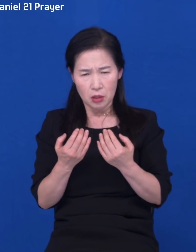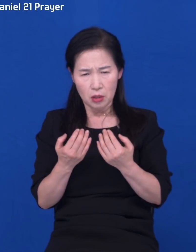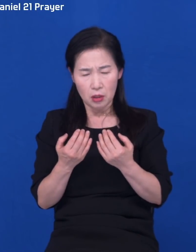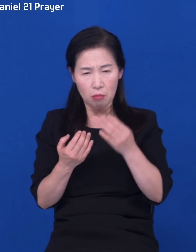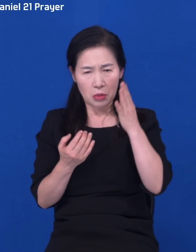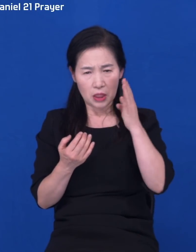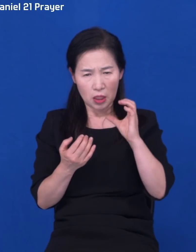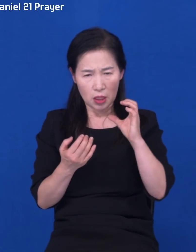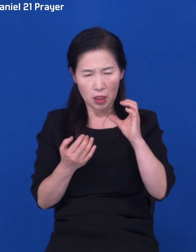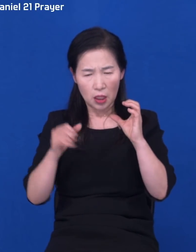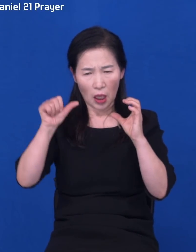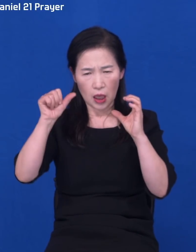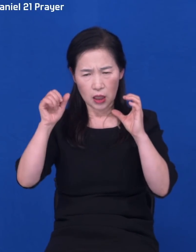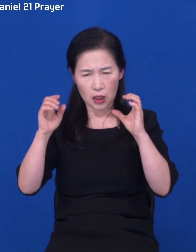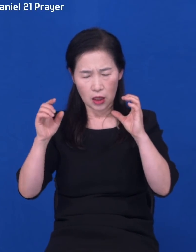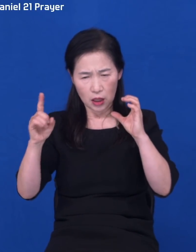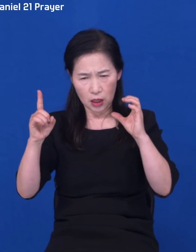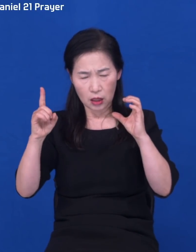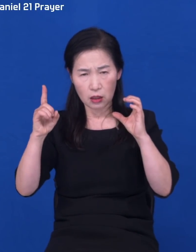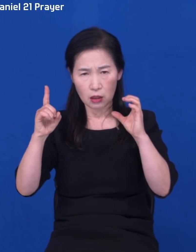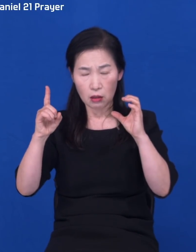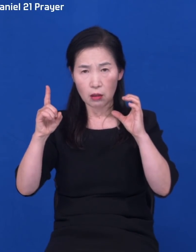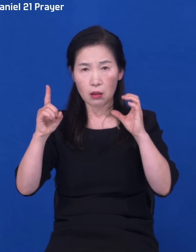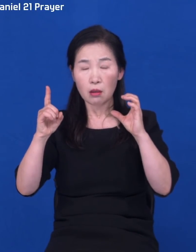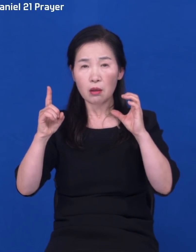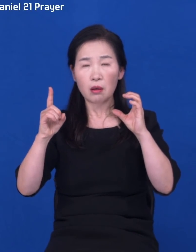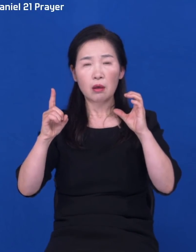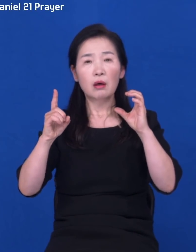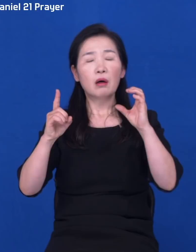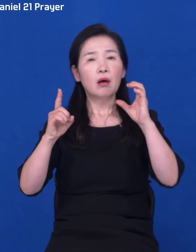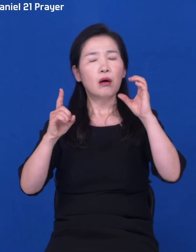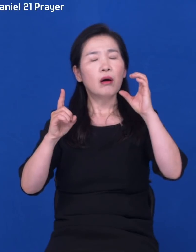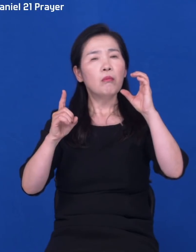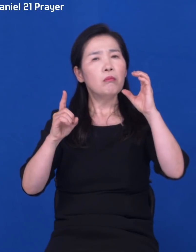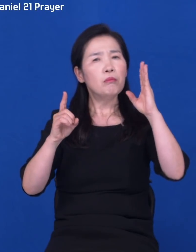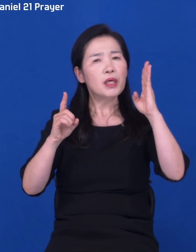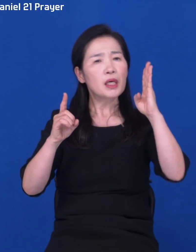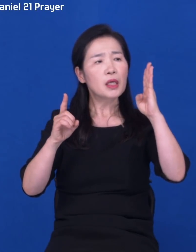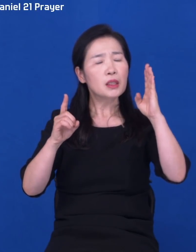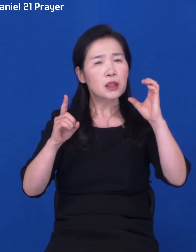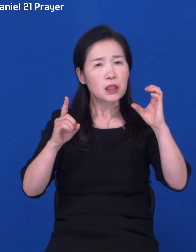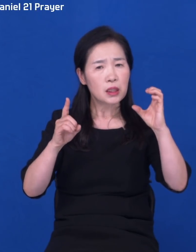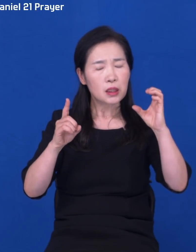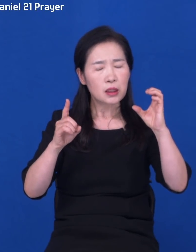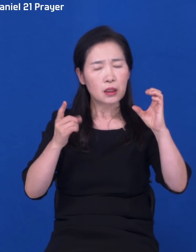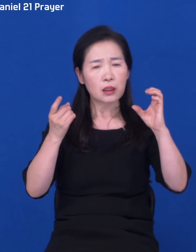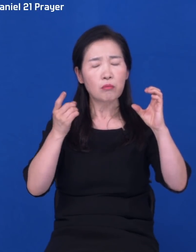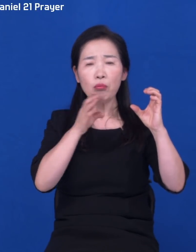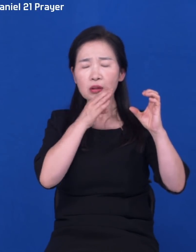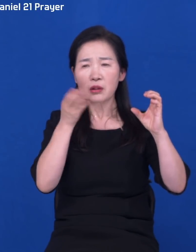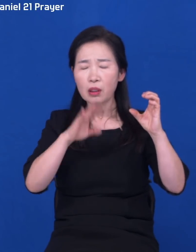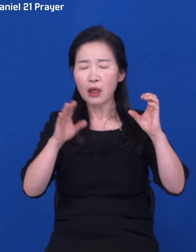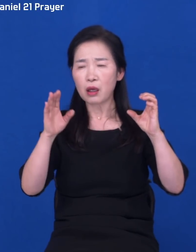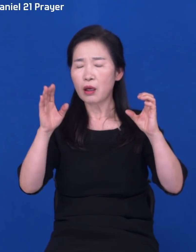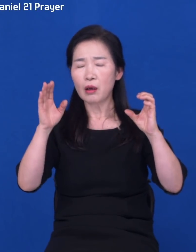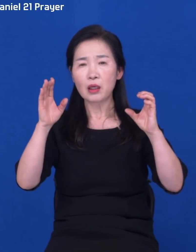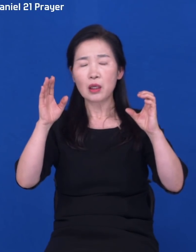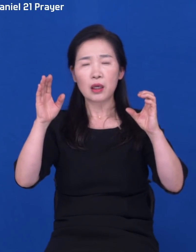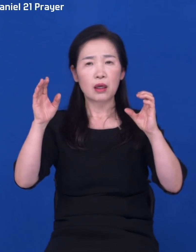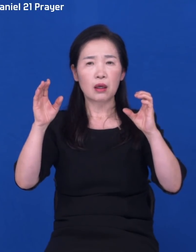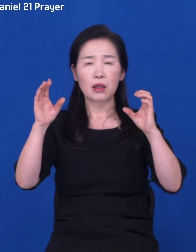AD가 떠올랐어요. 그러다가 BC가 Before Christ인데 AD가 뭐였더라? 하고 이제 네이버를